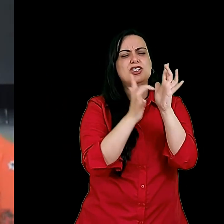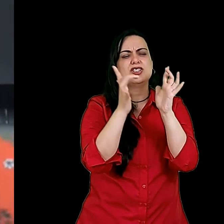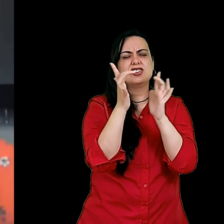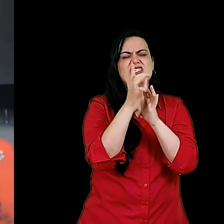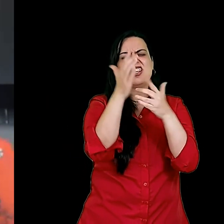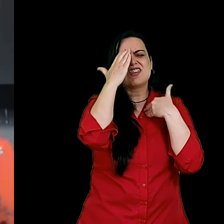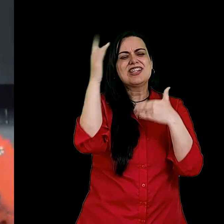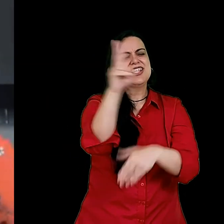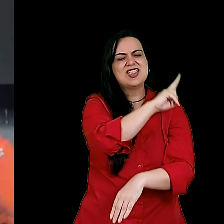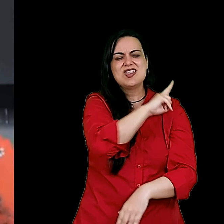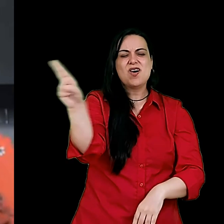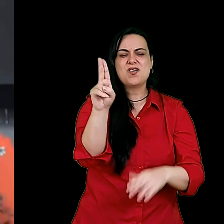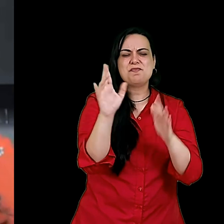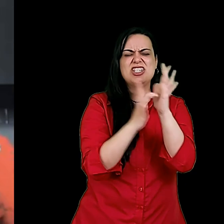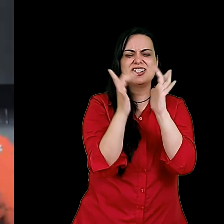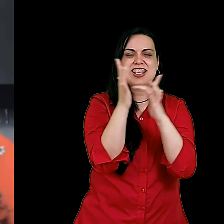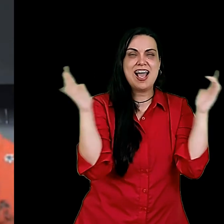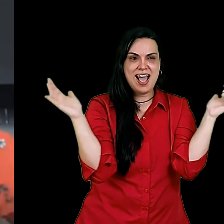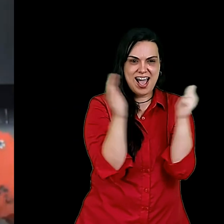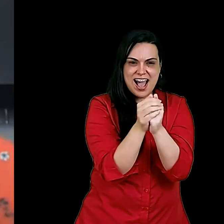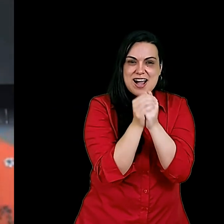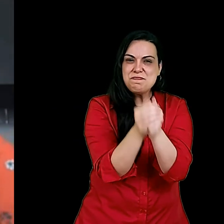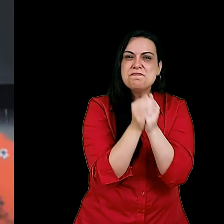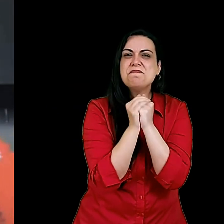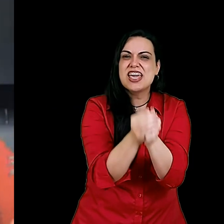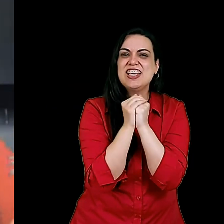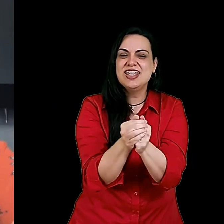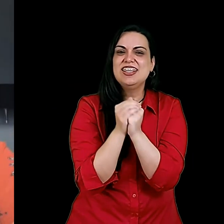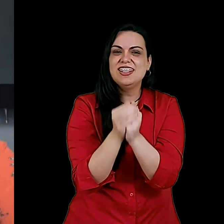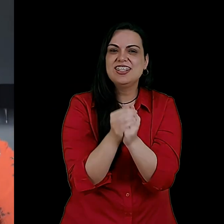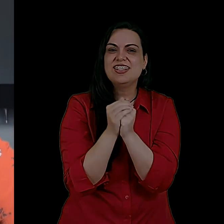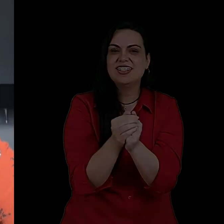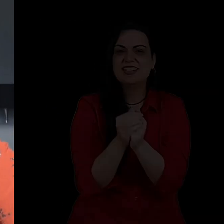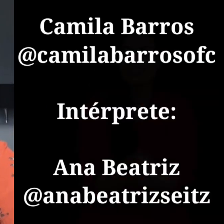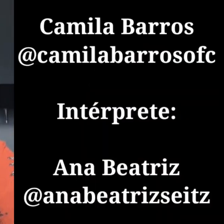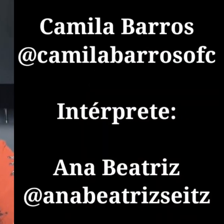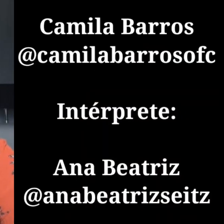nome de Jesus eu oro e eu te agradeço em nome de Jesus. Amém?